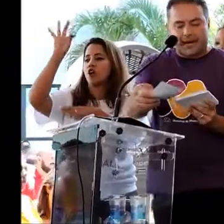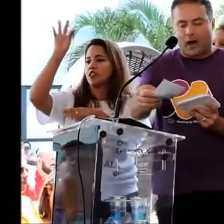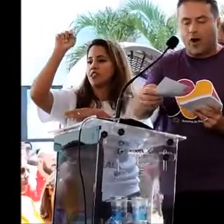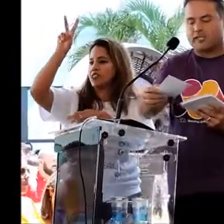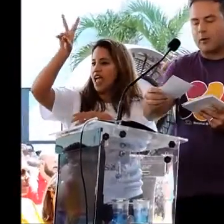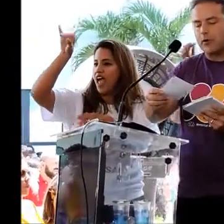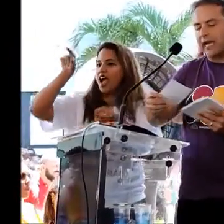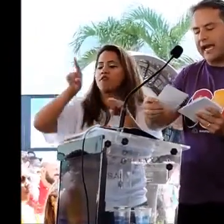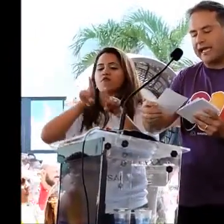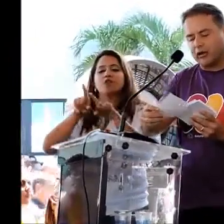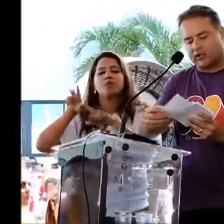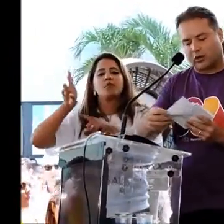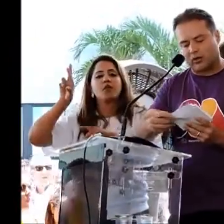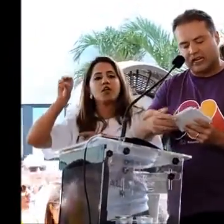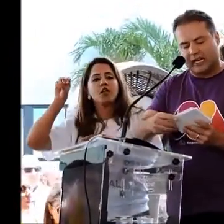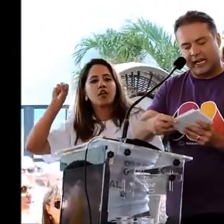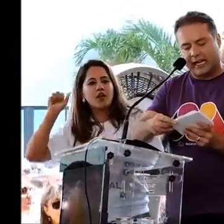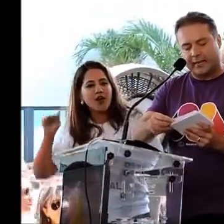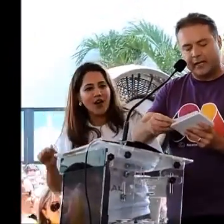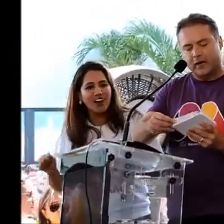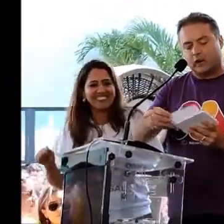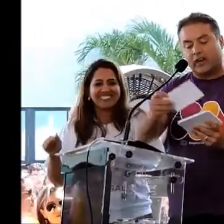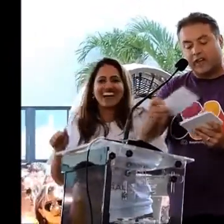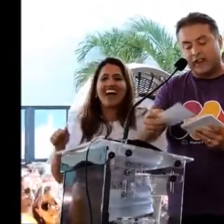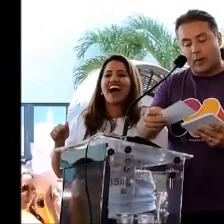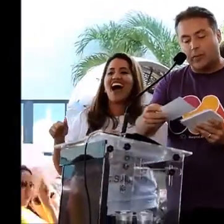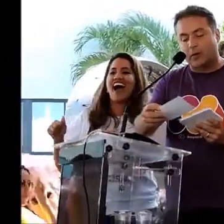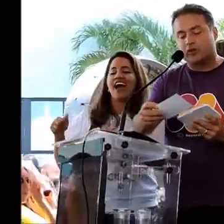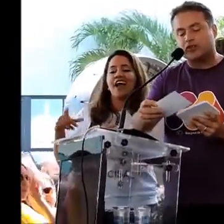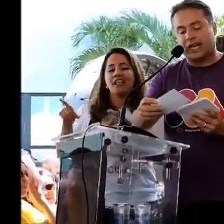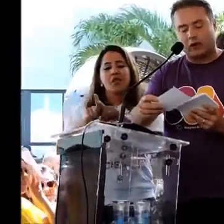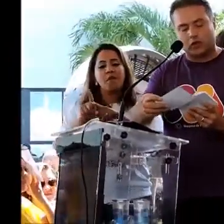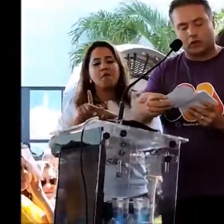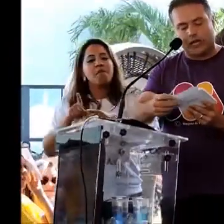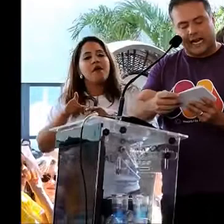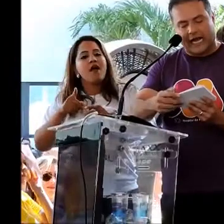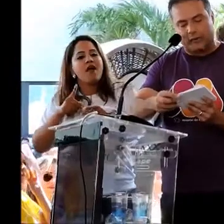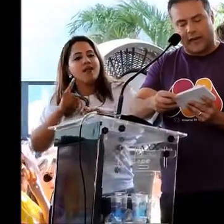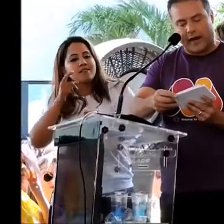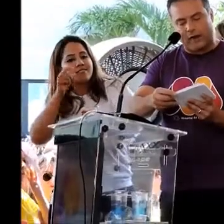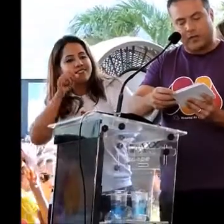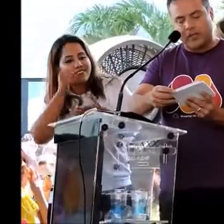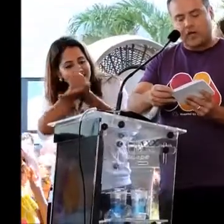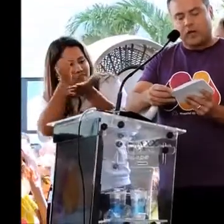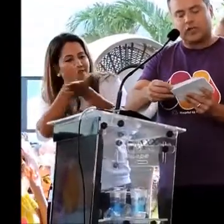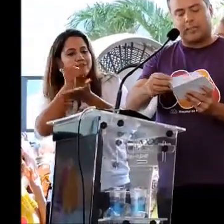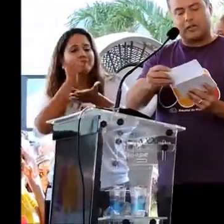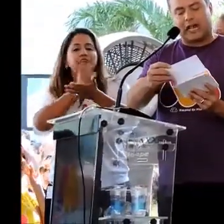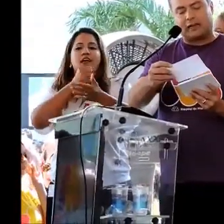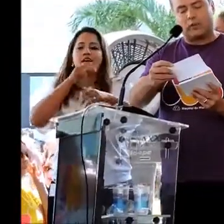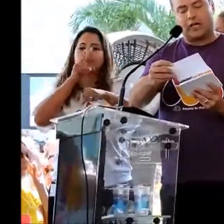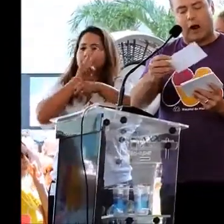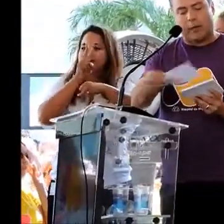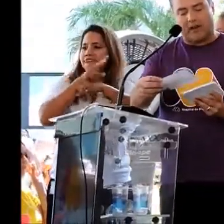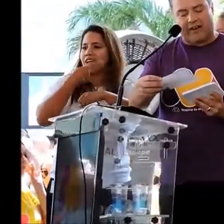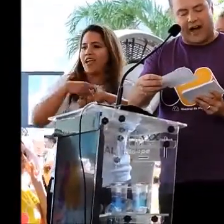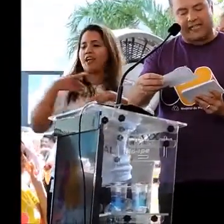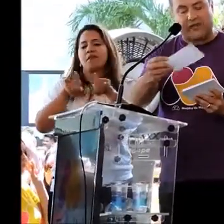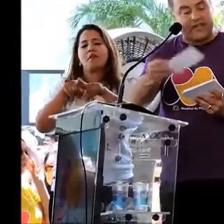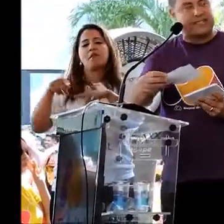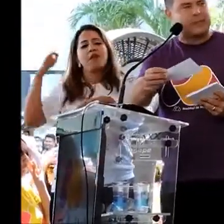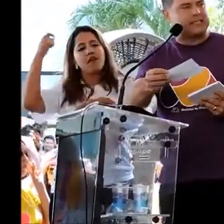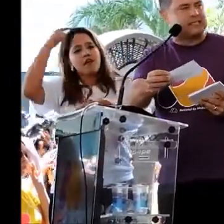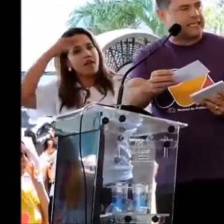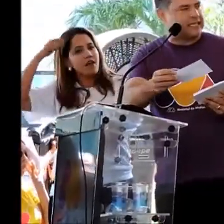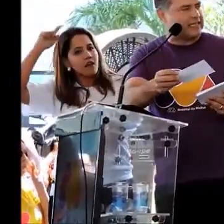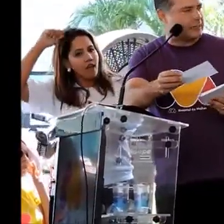Está aqui também a Rosa Albuquerque, nossa conselheira, o defensor público-geral, doutor Ricardo Melo, o deputado Galba